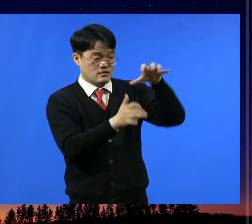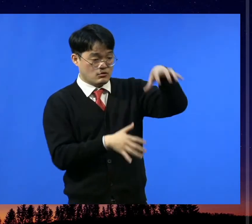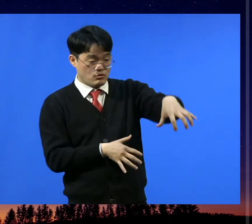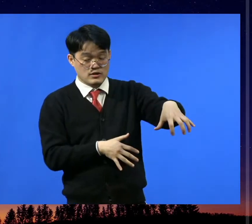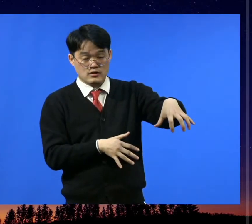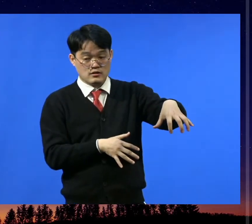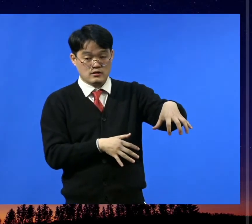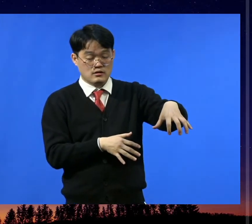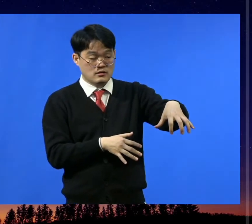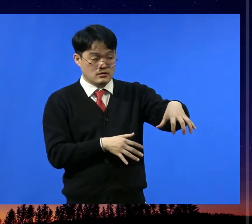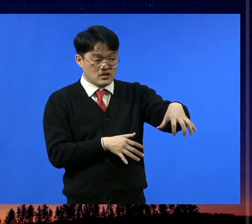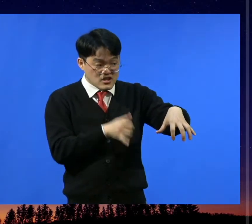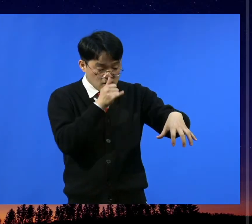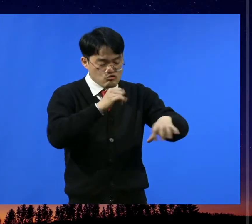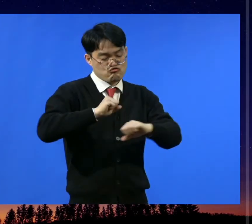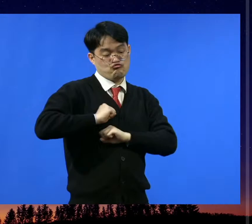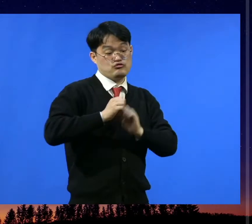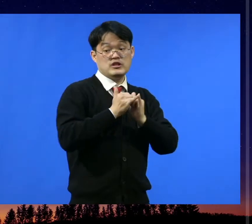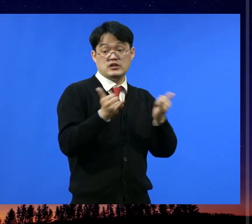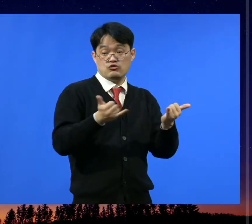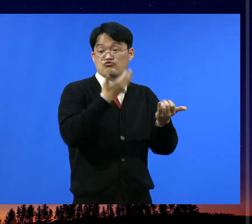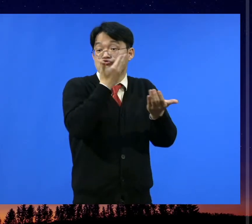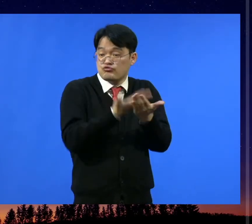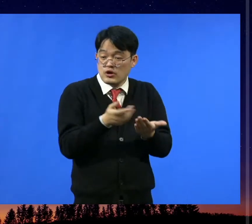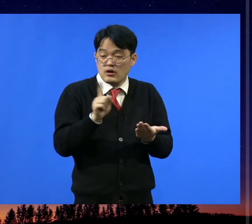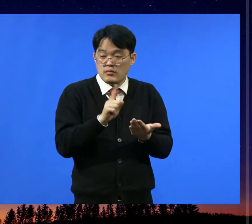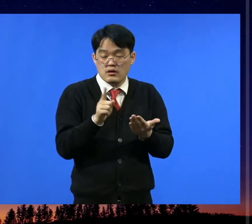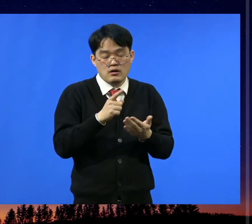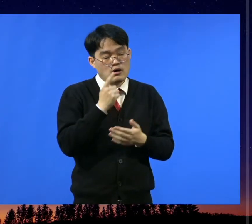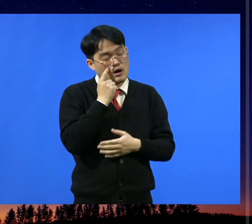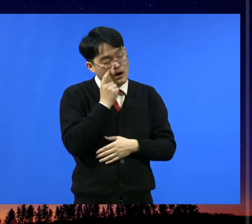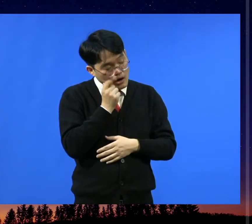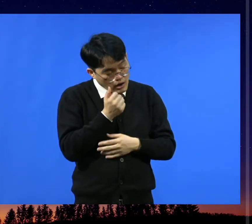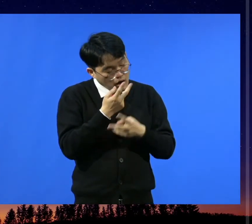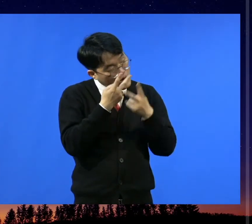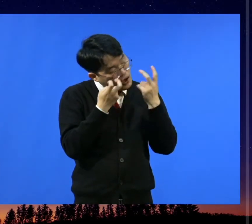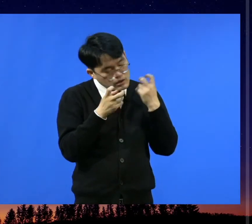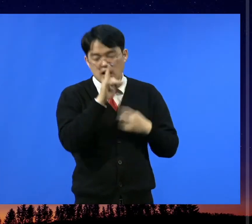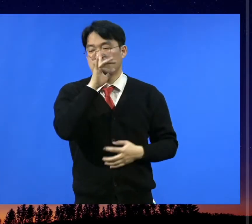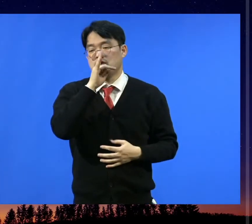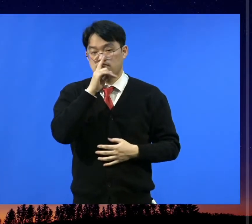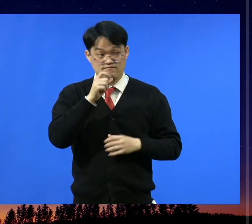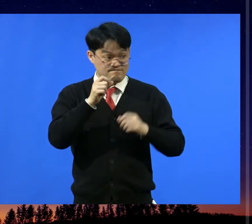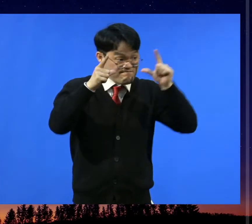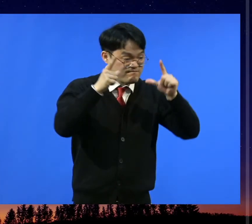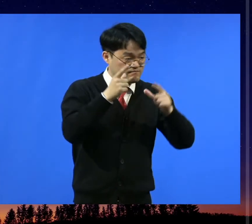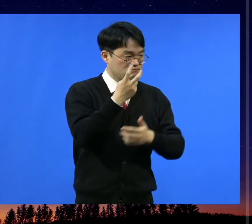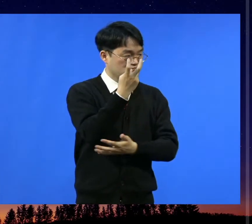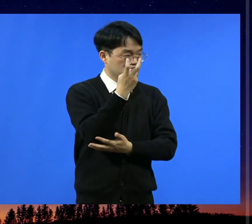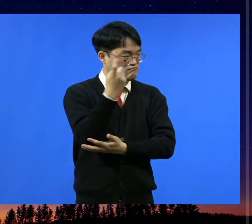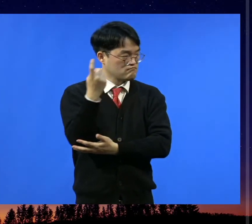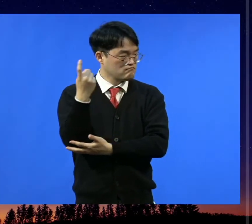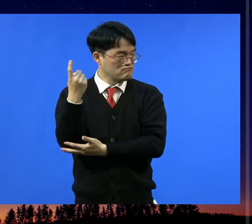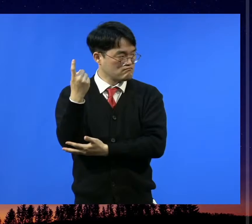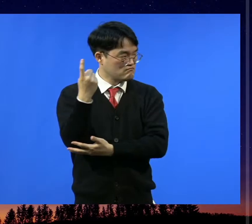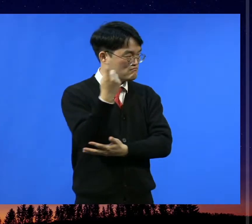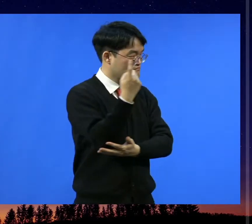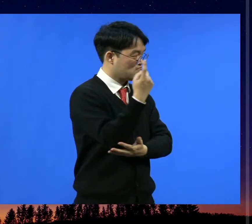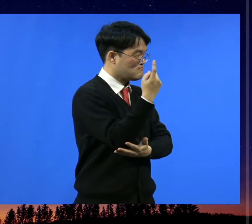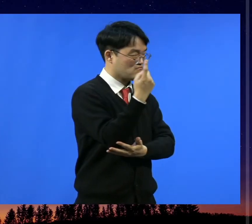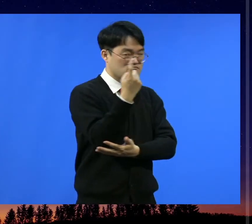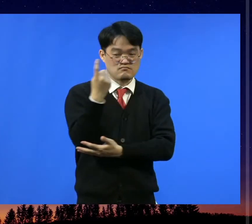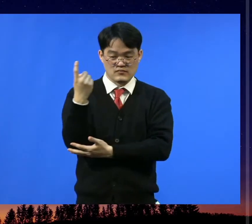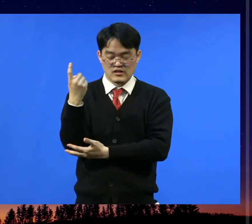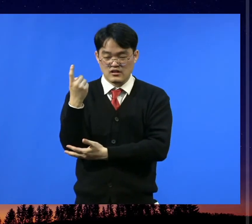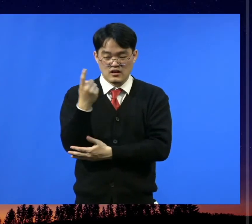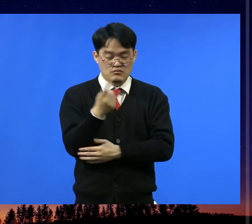게 뭘까요, 여러분? 깨어 있는 것입니다. 경계 태세, 그죠? 경계 태세를 갖추는 거죠. 저기 가장 좋아하는